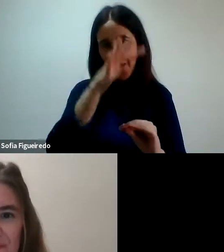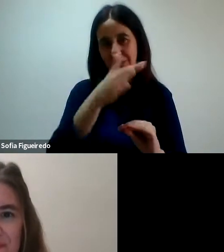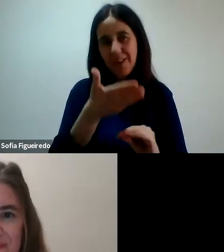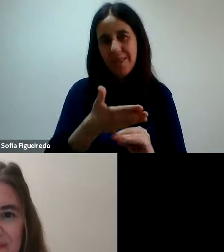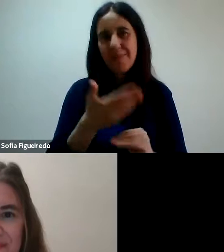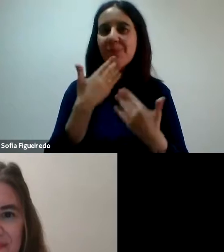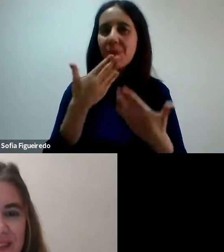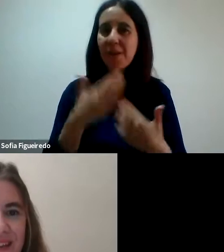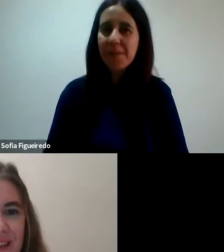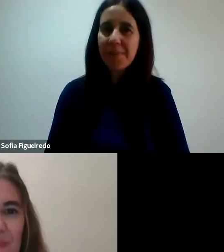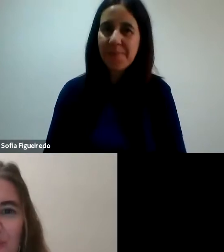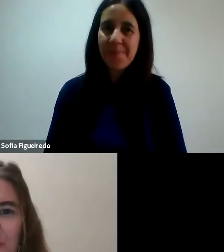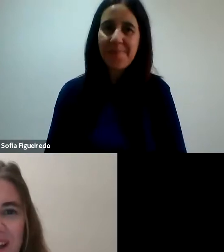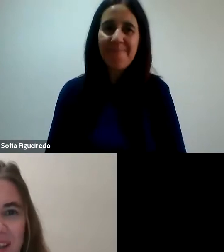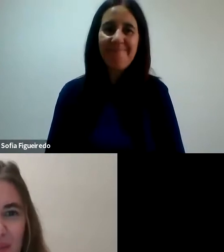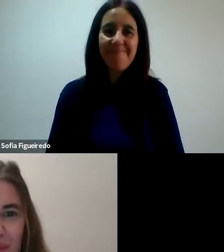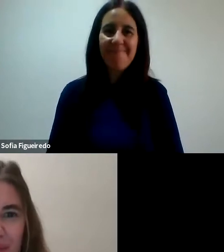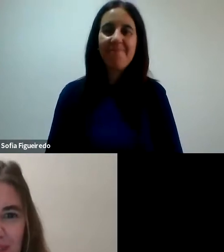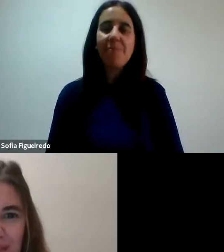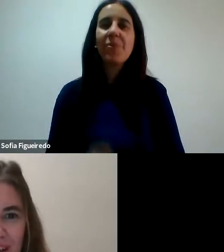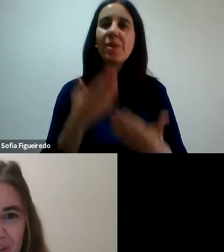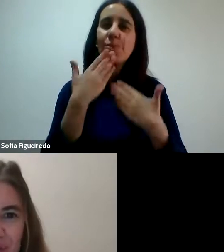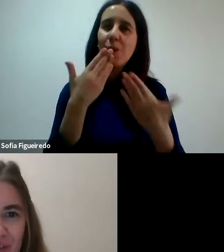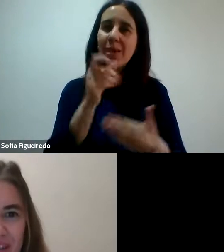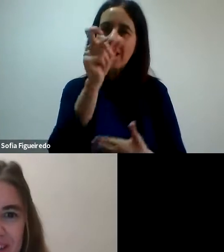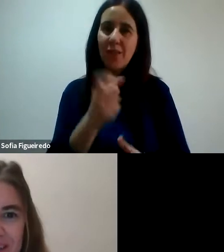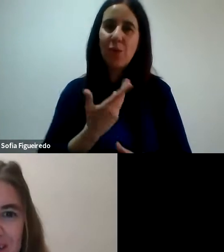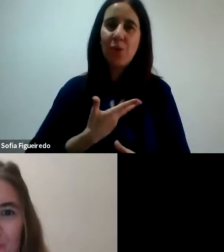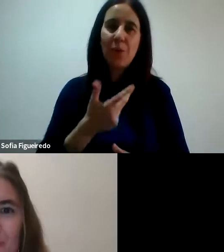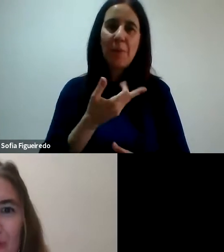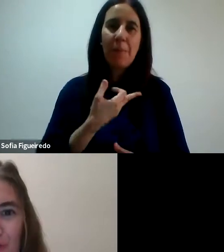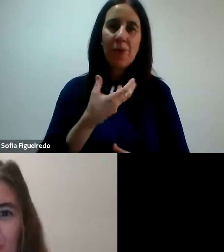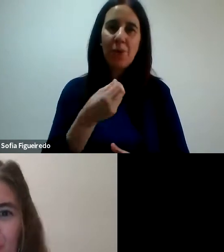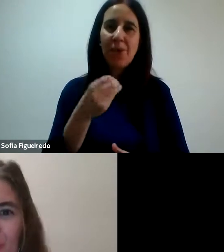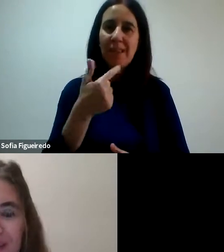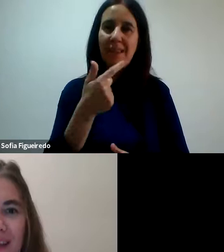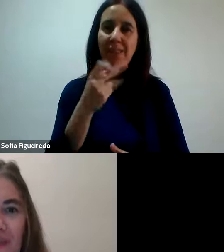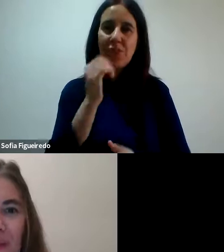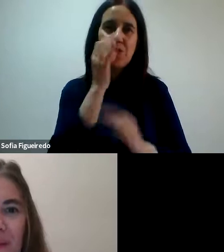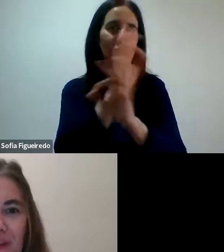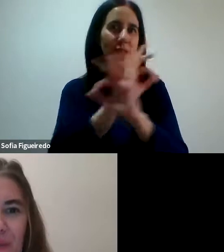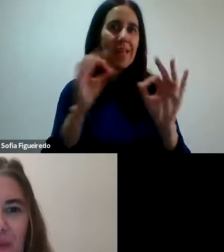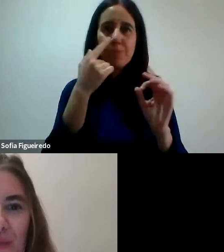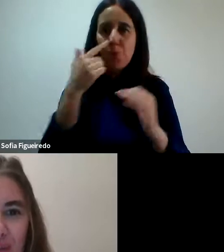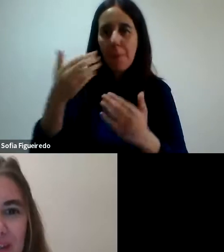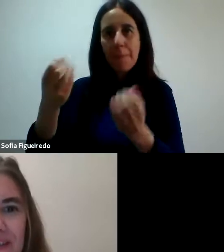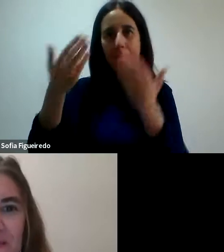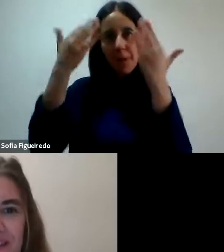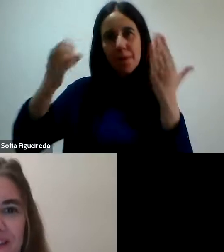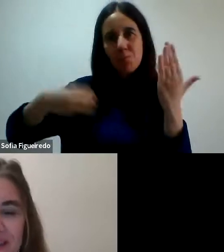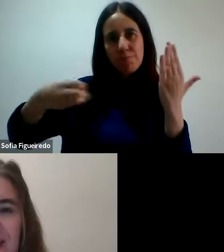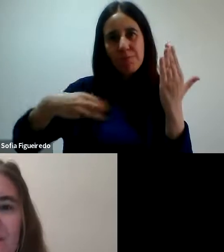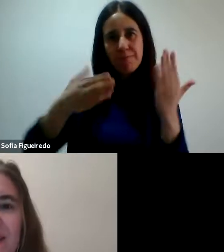ficar. Muito obrigado. Muito obrigada, Dr. Pedro Tavares, foi excelente. Temos muitas pessoas a dar-lhe os parabéns pela sua